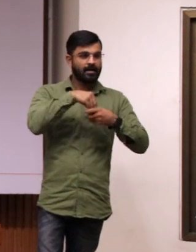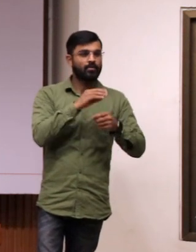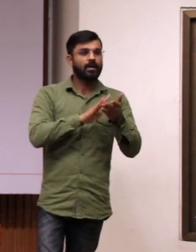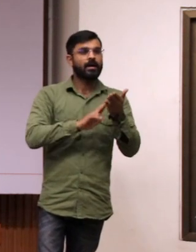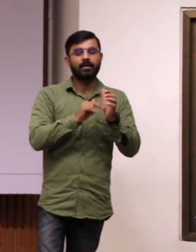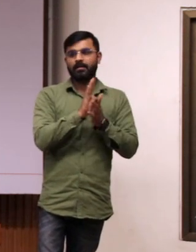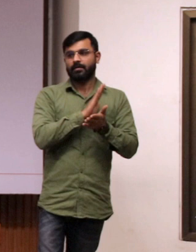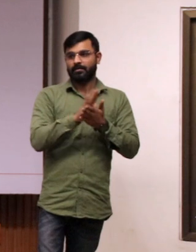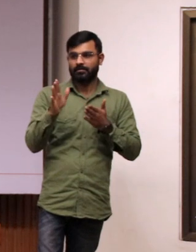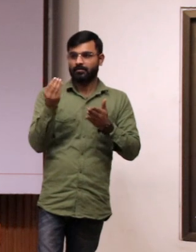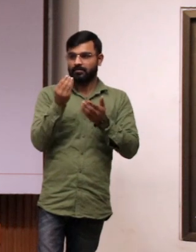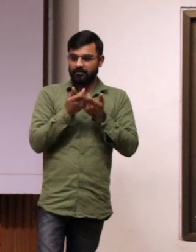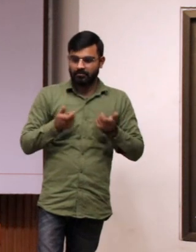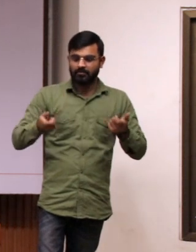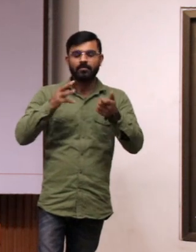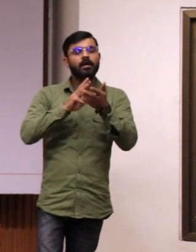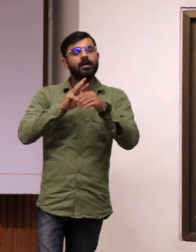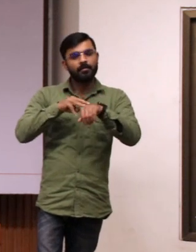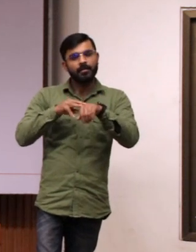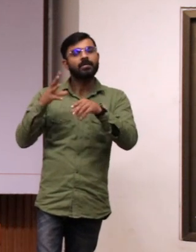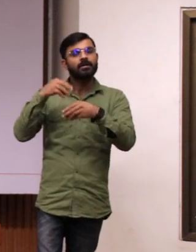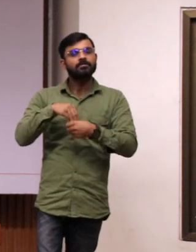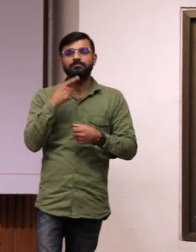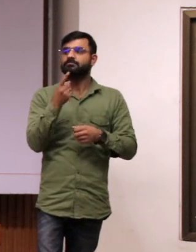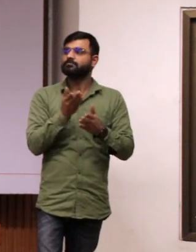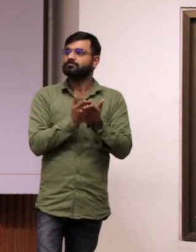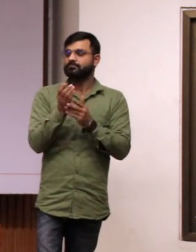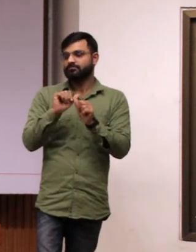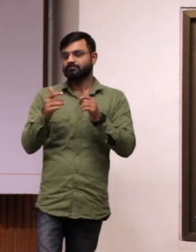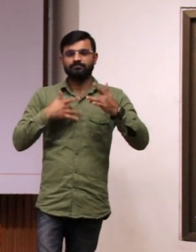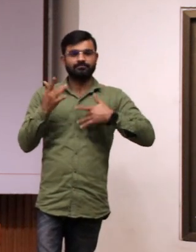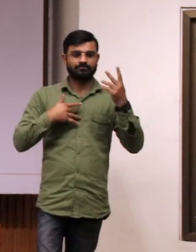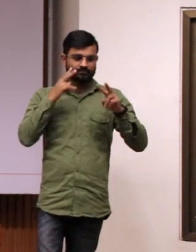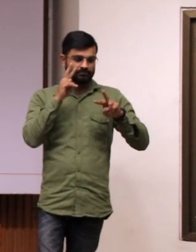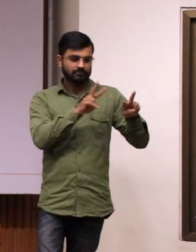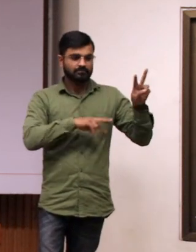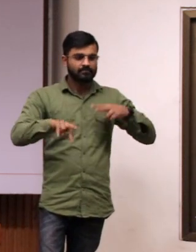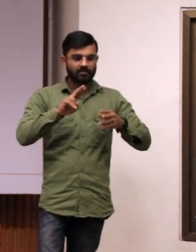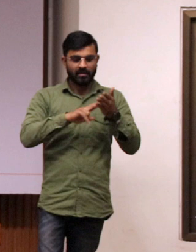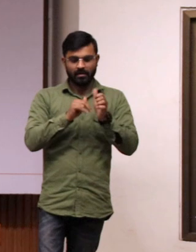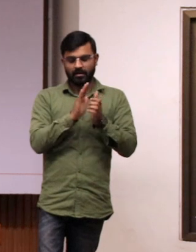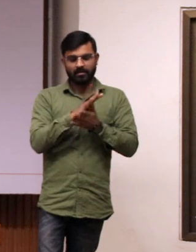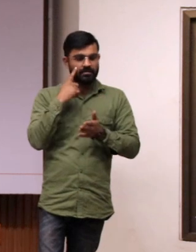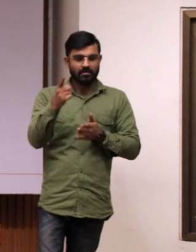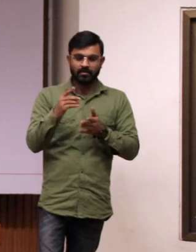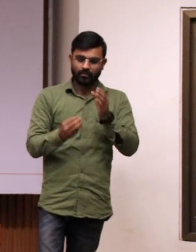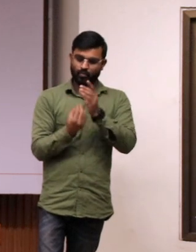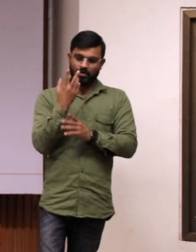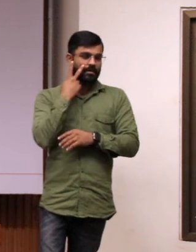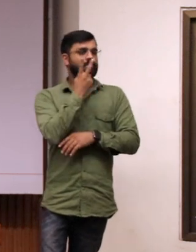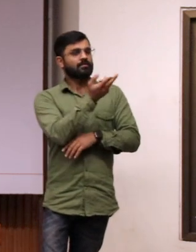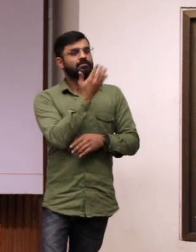some way, some committees and something, so that way they have been interested to see, अरे जो NHI का पौधा लग रहा है उसको भी देख